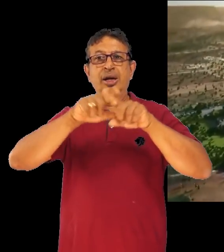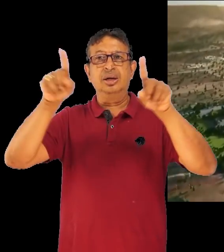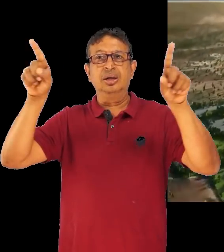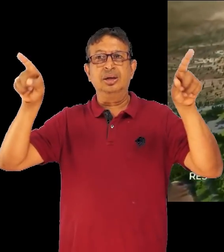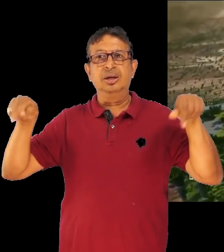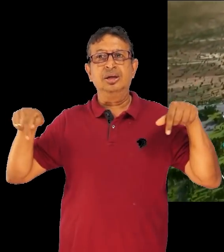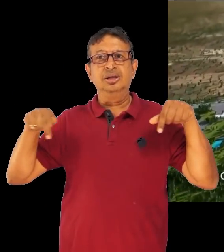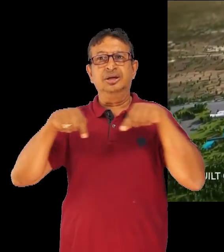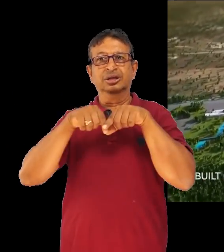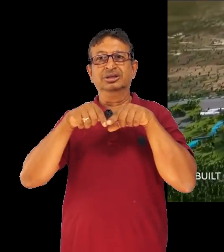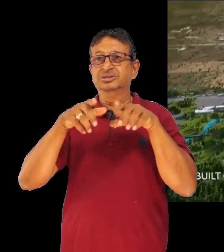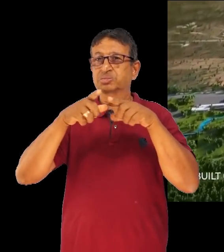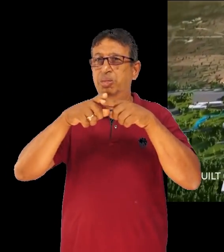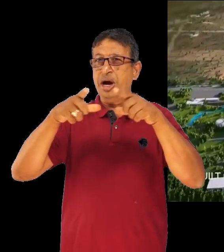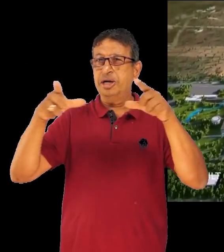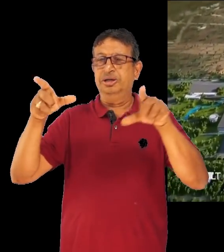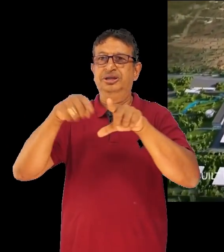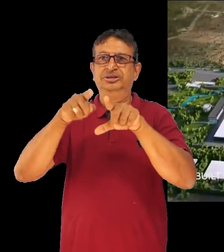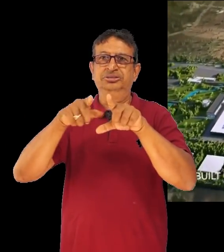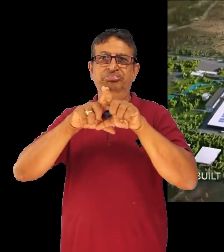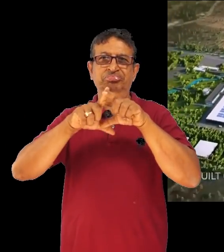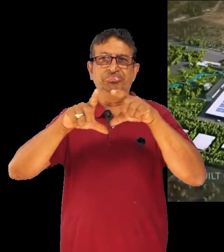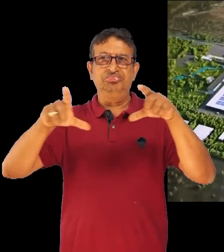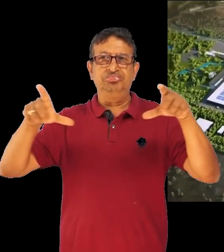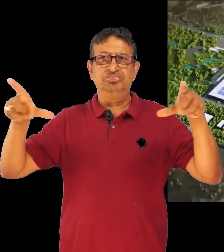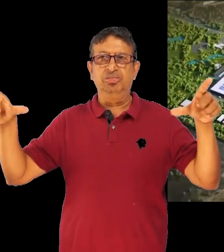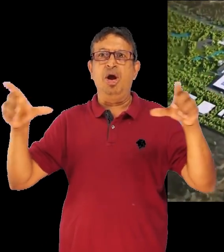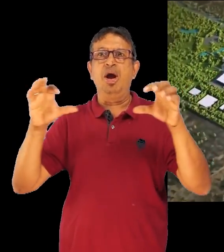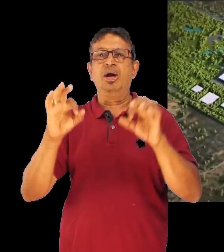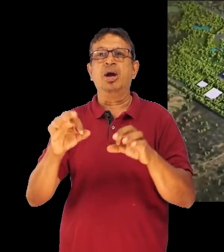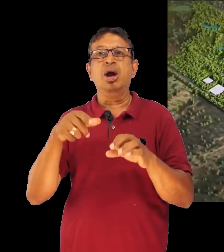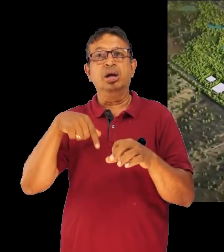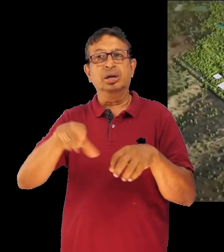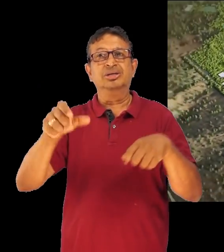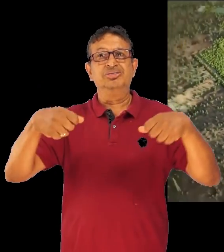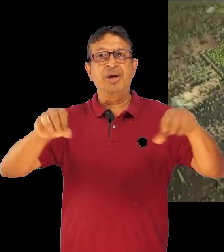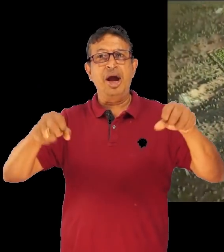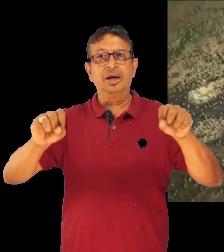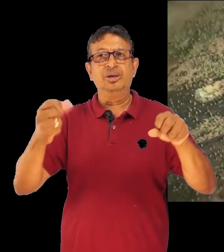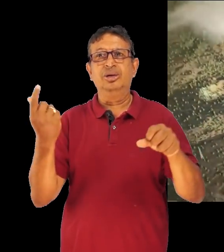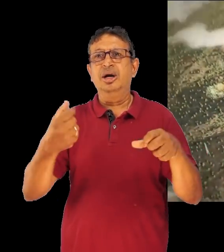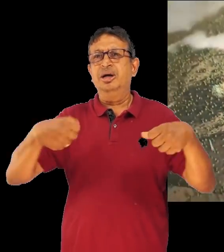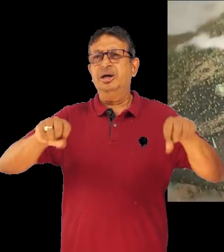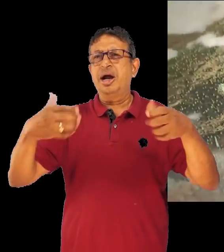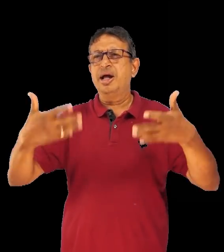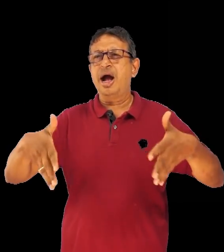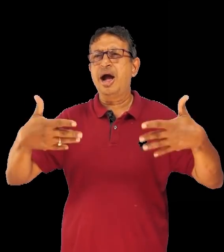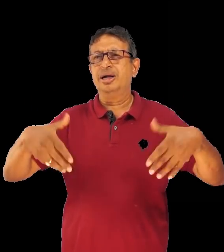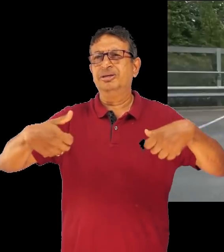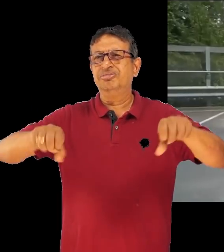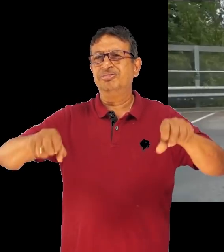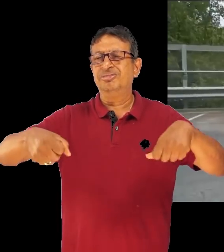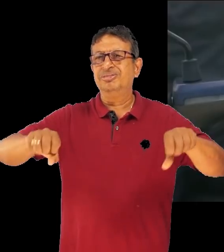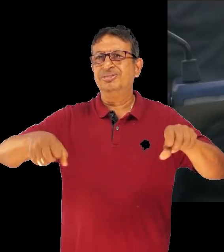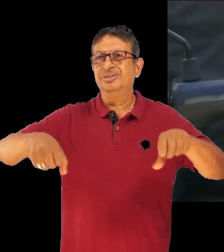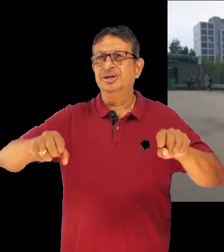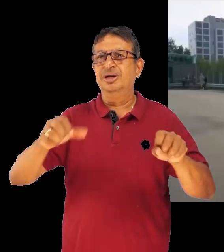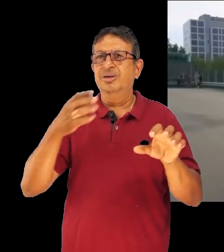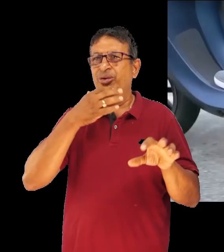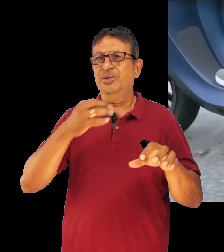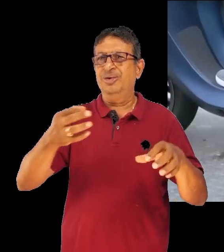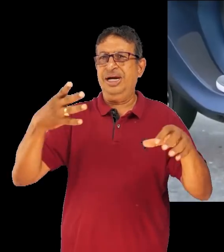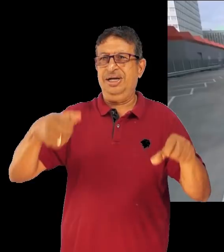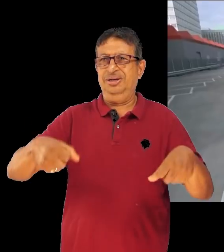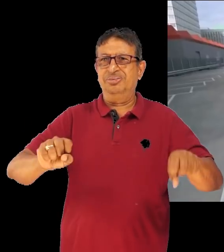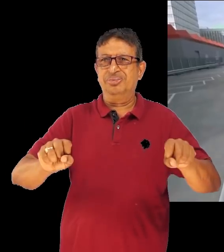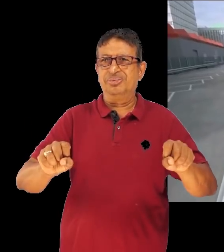इलेक्ट्रिक स्कूटर्स को मैन्युफैक्चर करेंगे और इसके लिए वो एक सेपरेट आर्म रखेंगे फॉर इलेक्ट्रिक व्हीकल डेवलपमेंट। फिर मई 2020 को एम्स्टरडेम बेस्ड